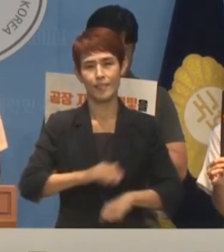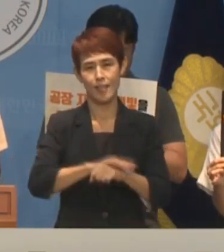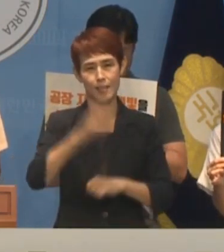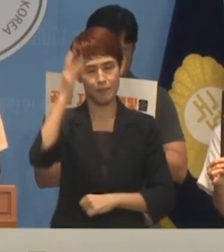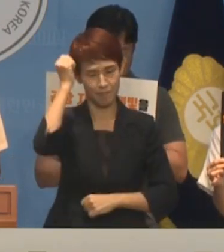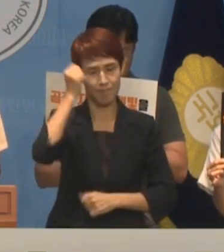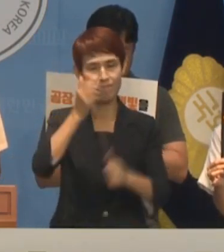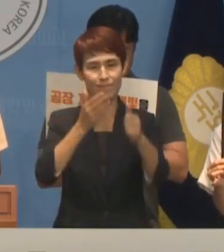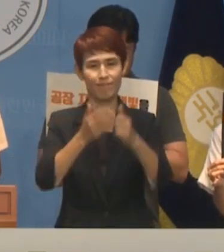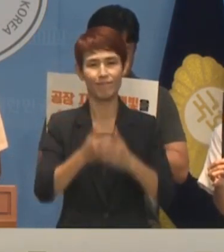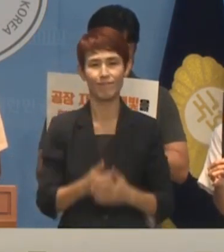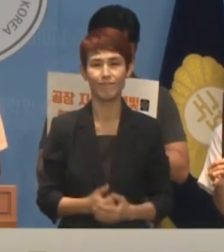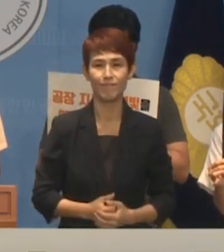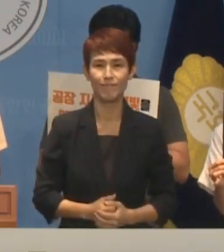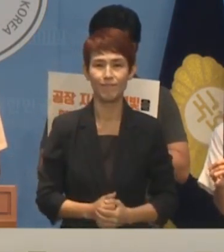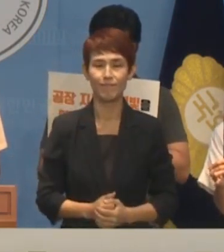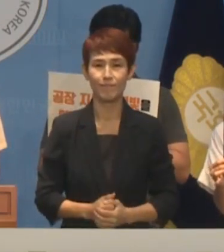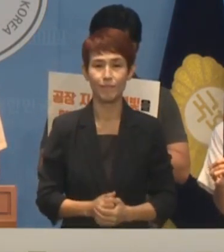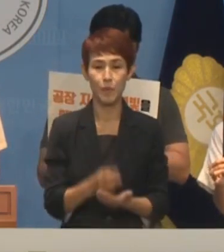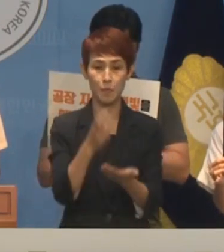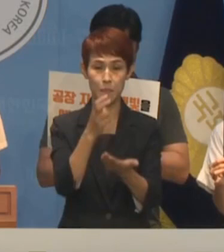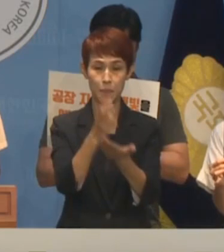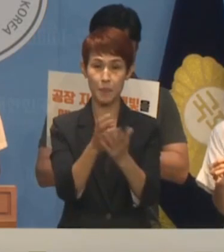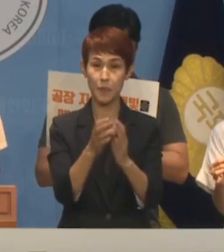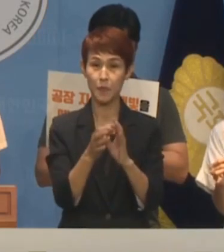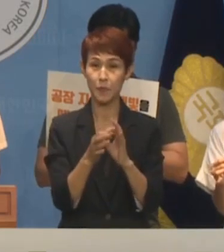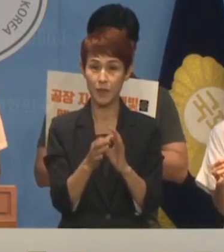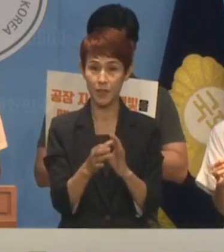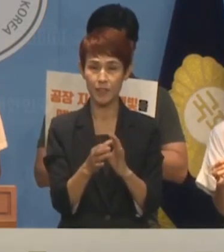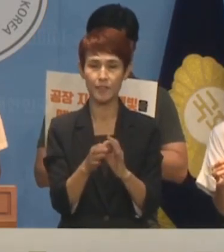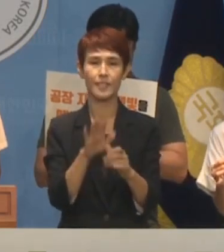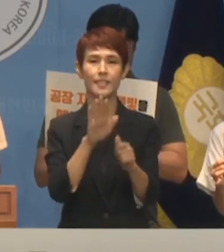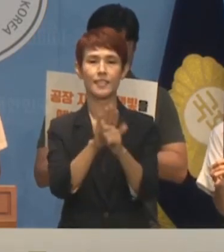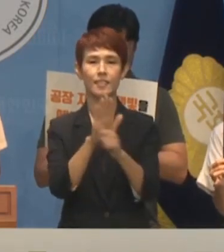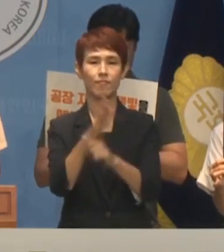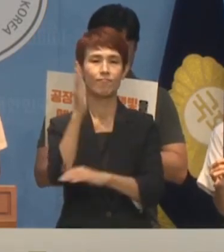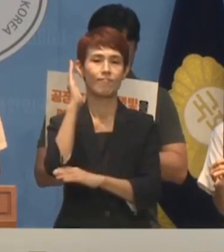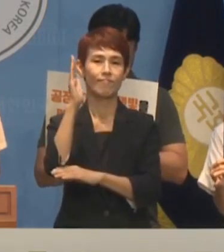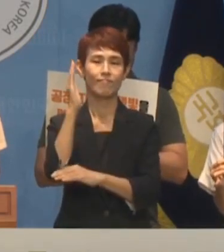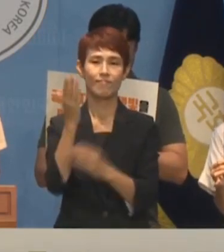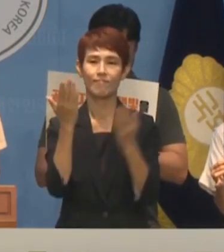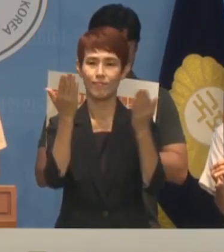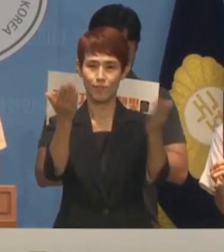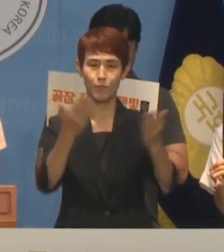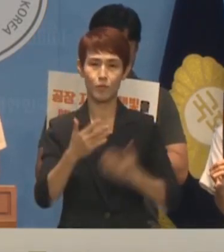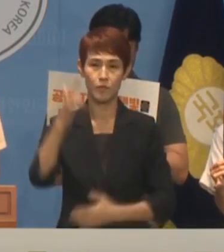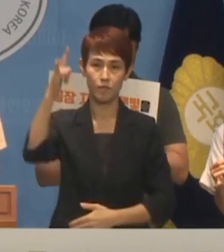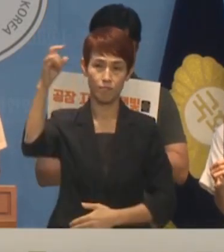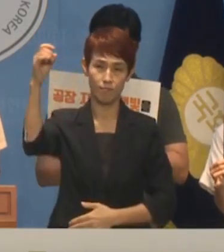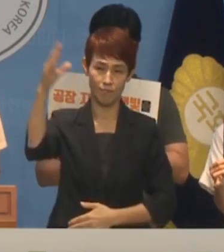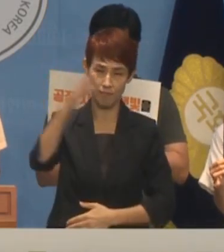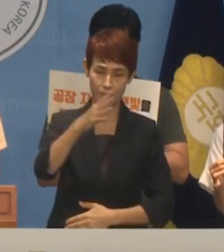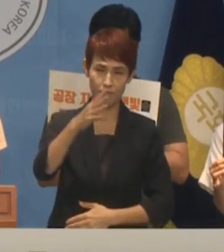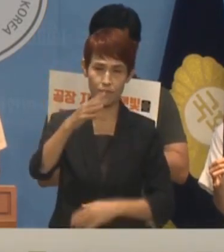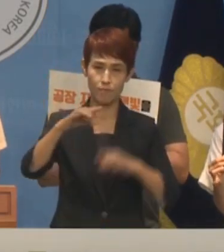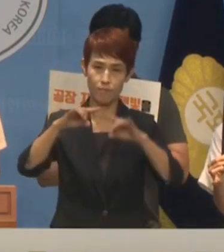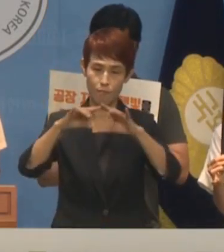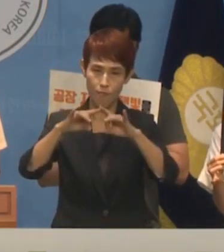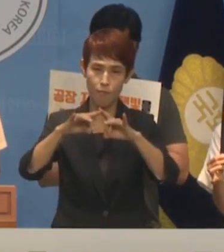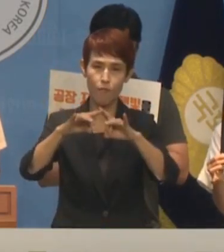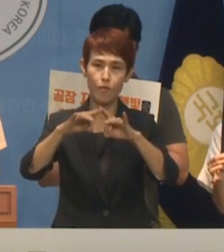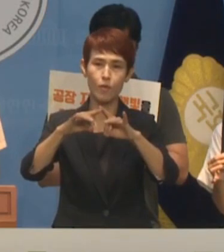주시면 고맙겠습니다. 다음 이 법안에 대한 지지 및 여러 가지 태양광과 또